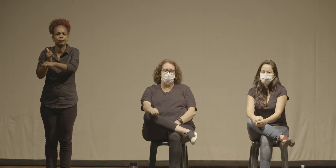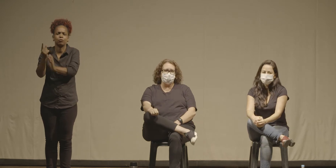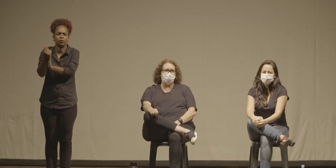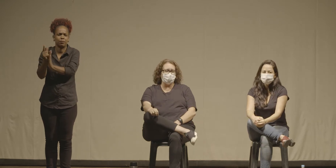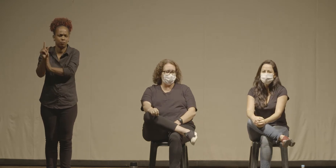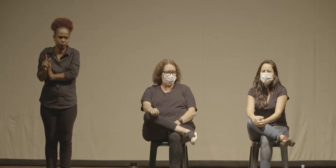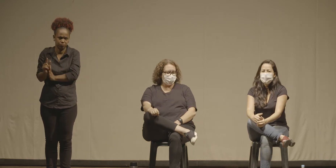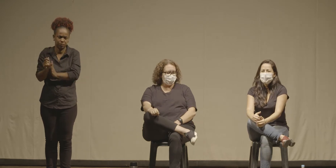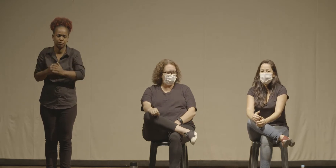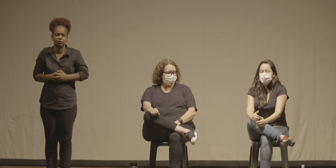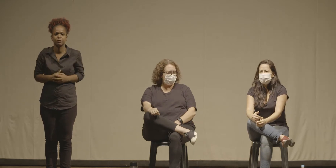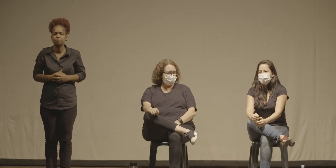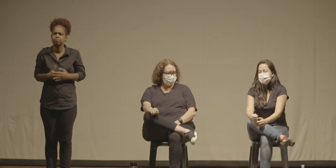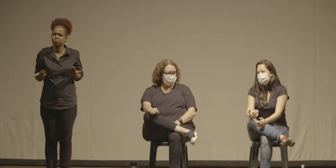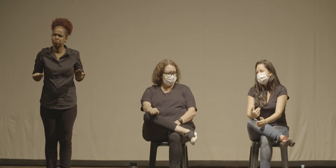orçamento,